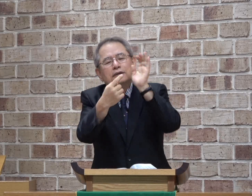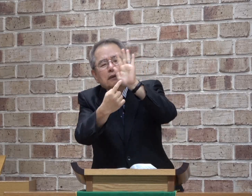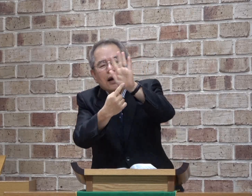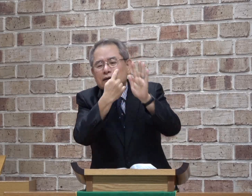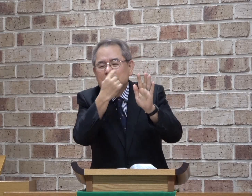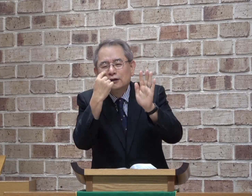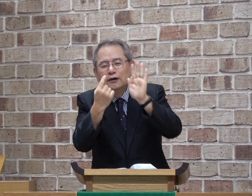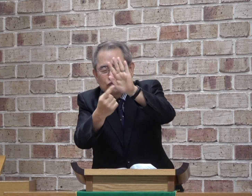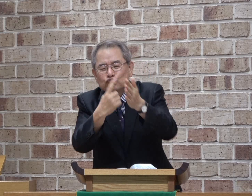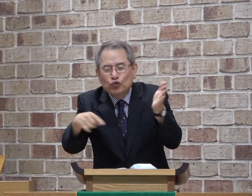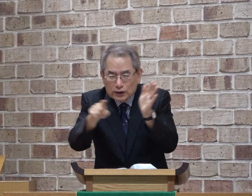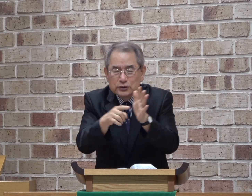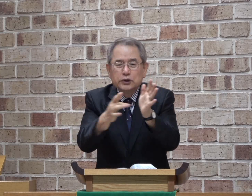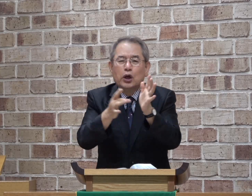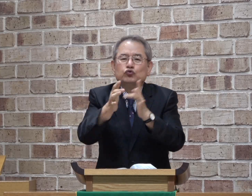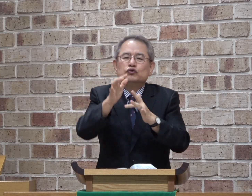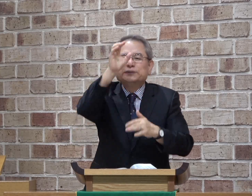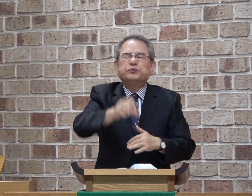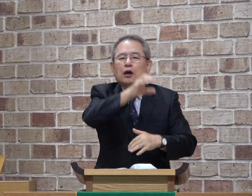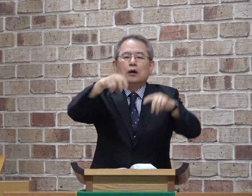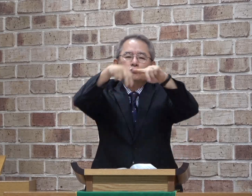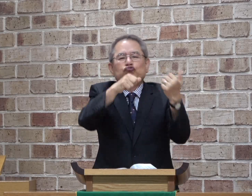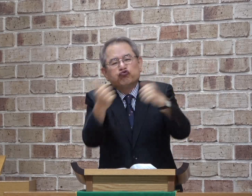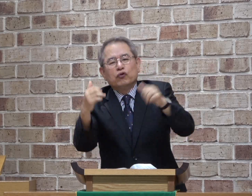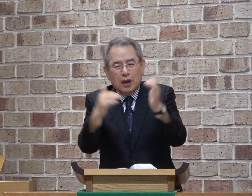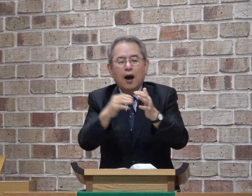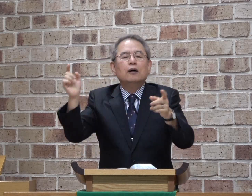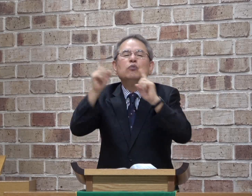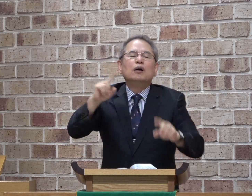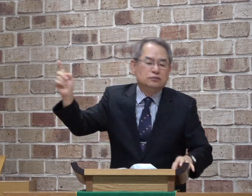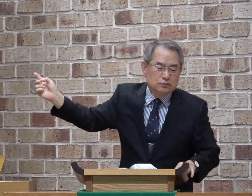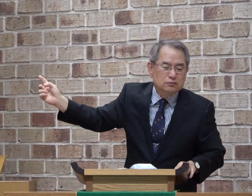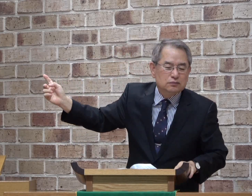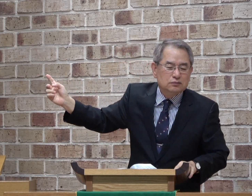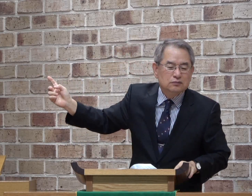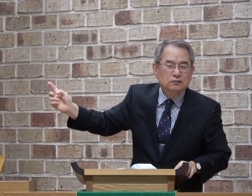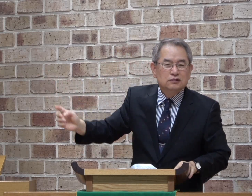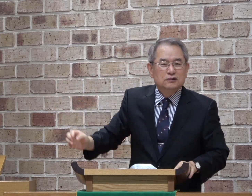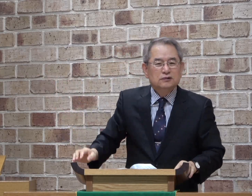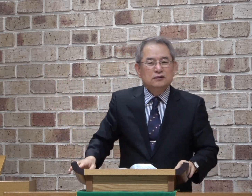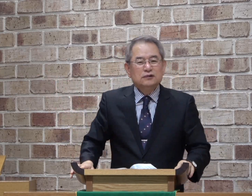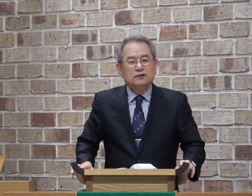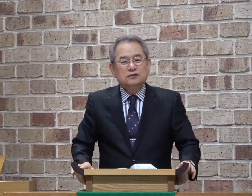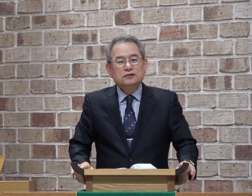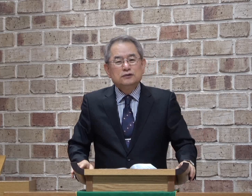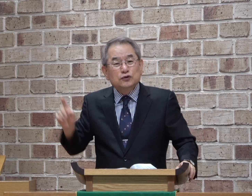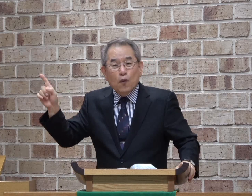우리를 사랑하시기 때문에 그 사랑을 확증하셨습니다. 그 내용입니다.